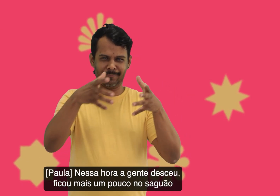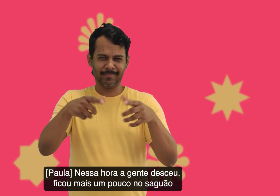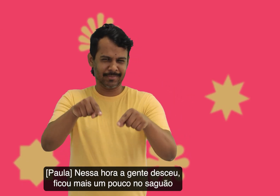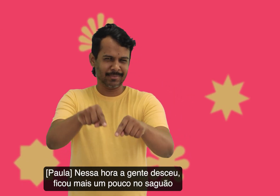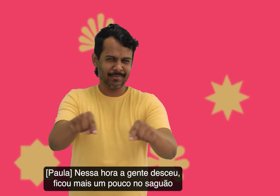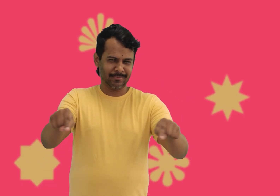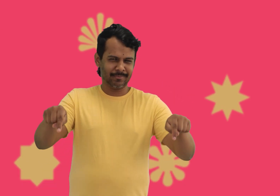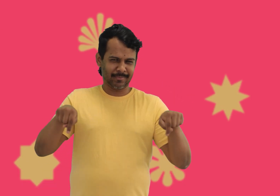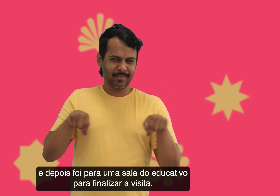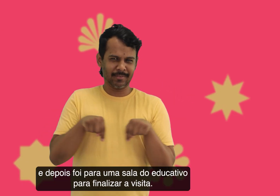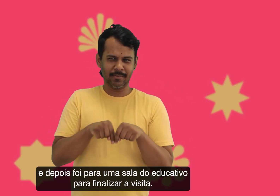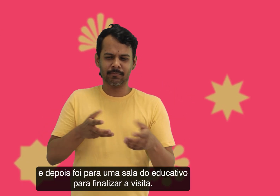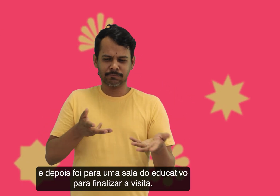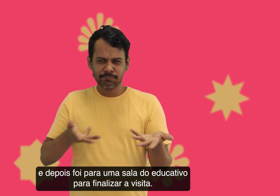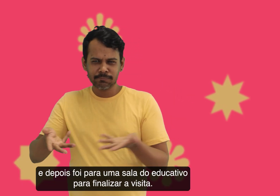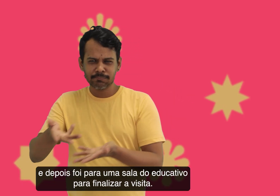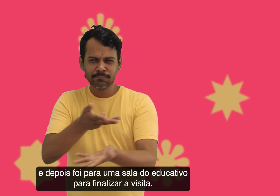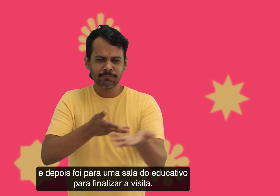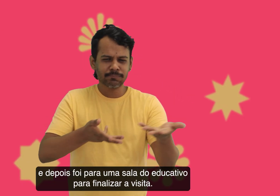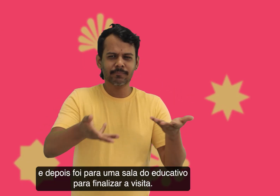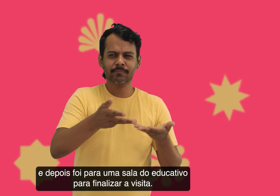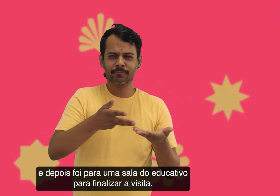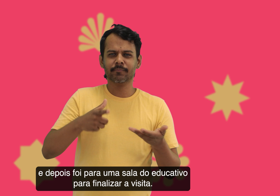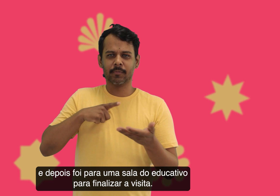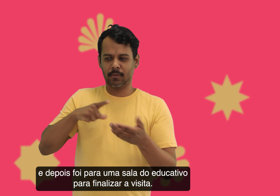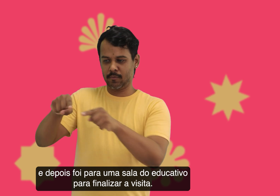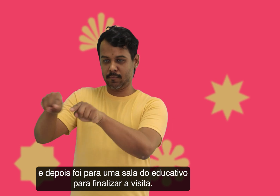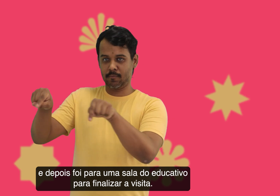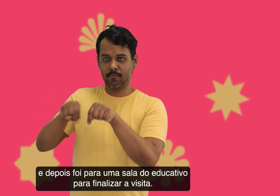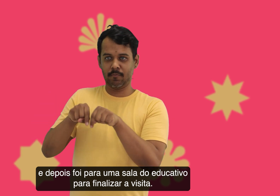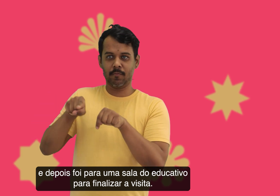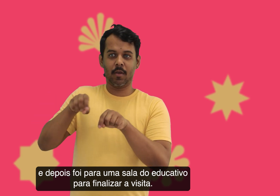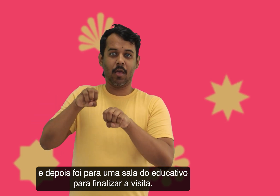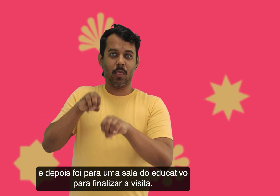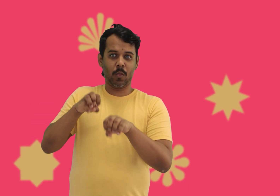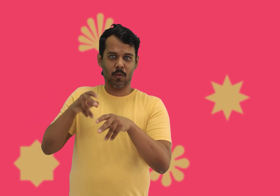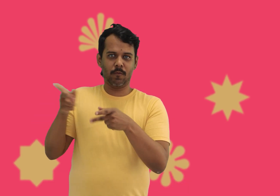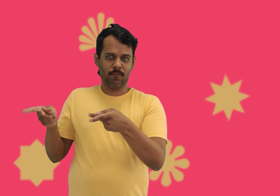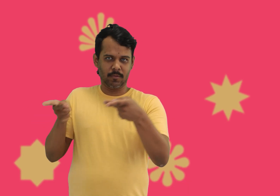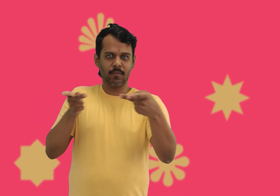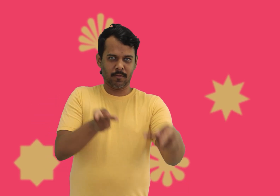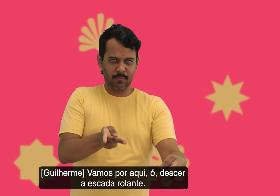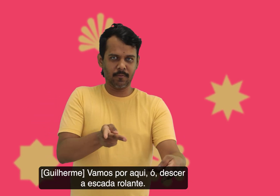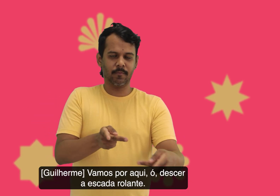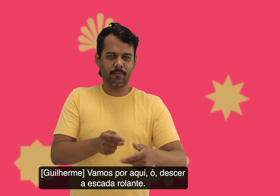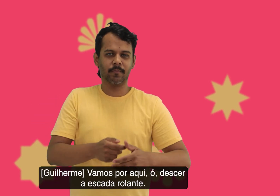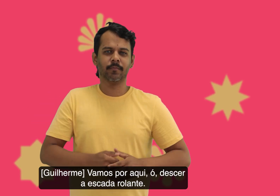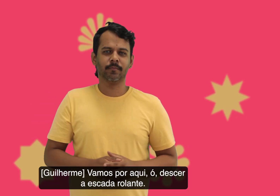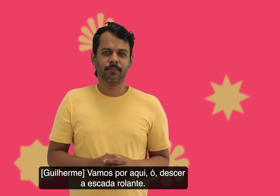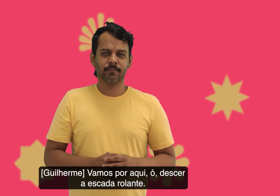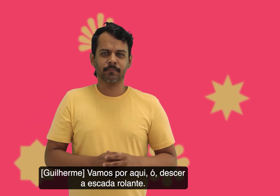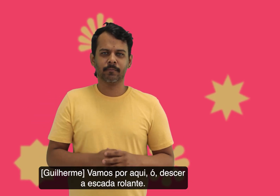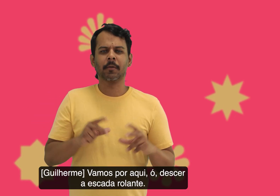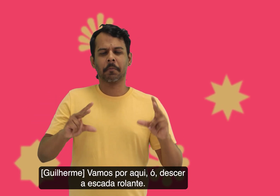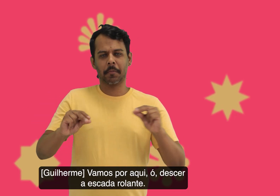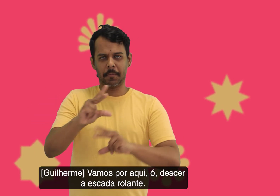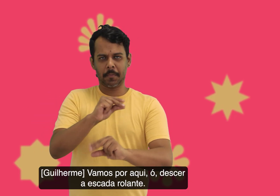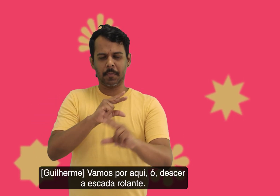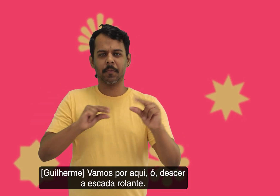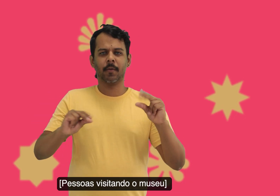um pouco no saguão e depois foi para uma sala do educativo para finalizar a visita. Vamos por aqui, ó, pra gente descer mais para